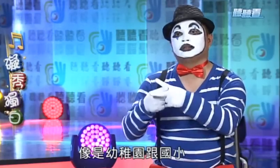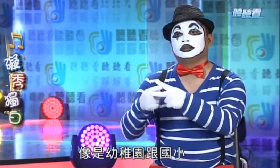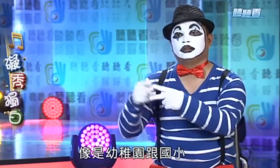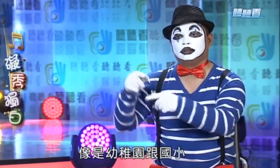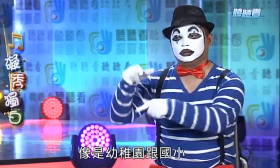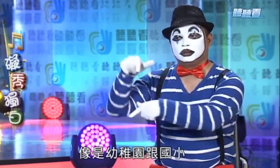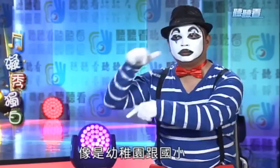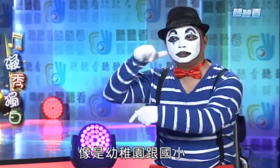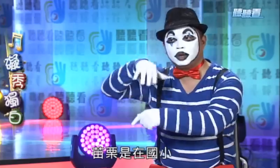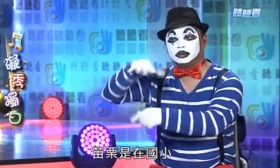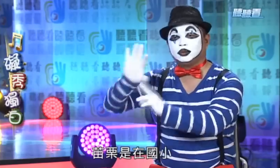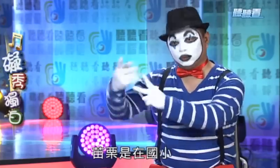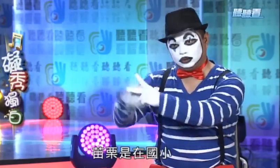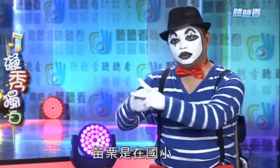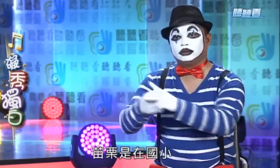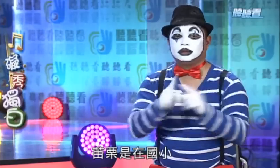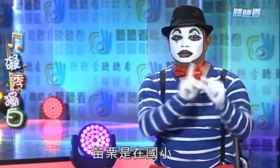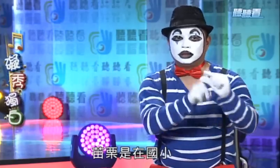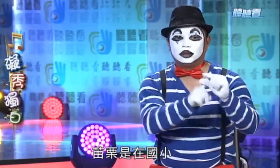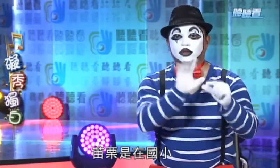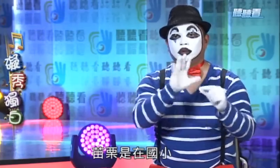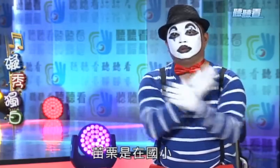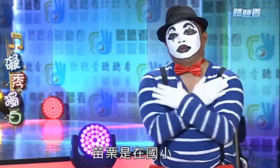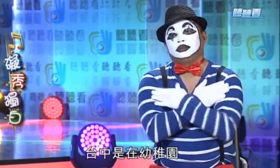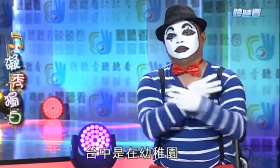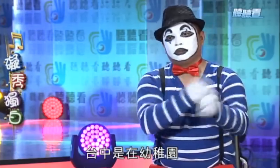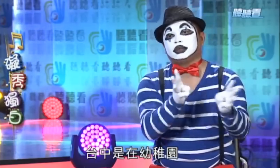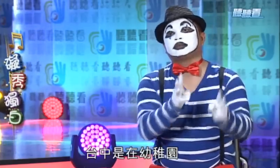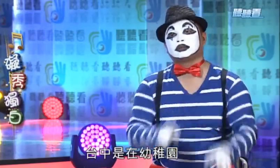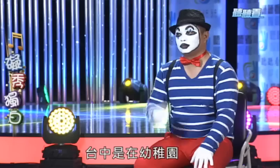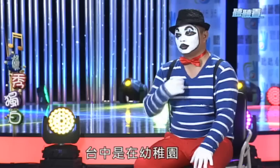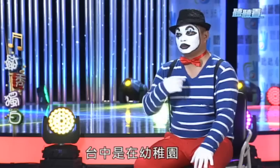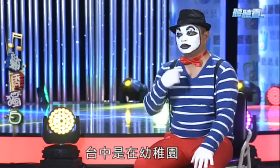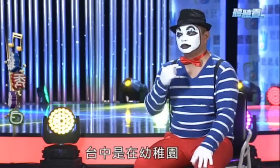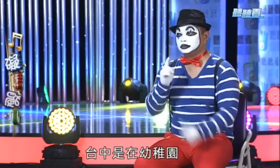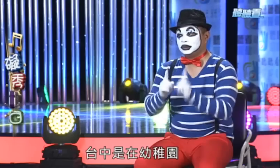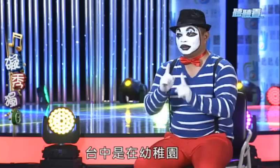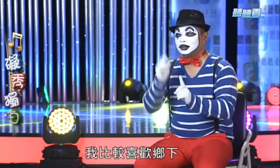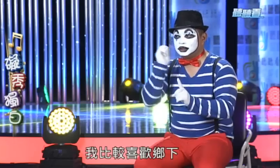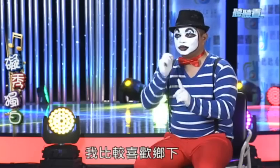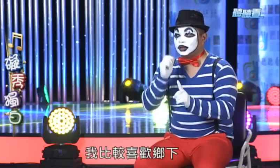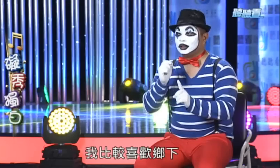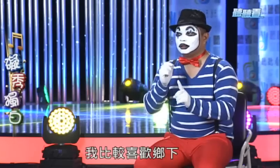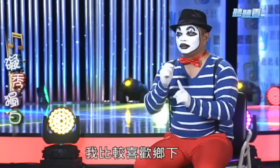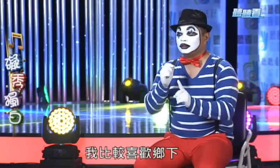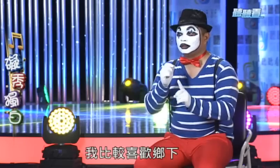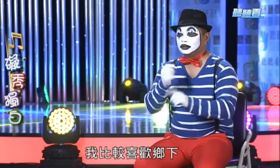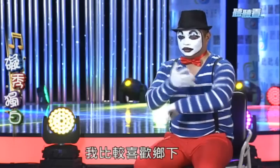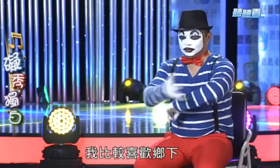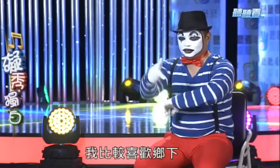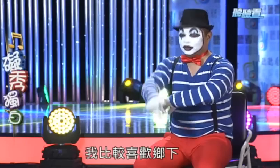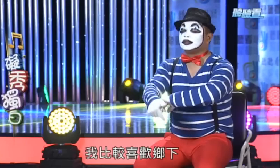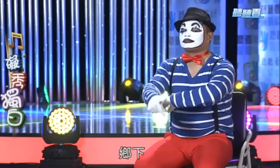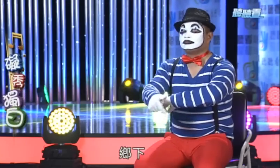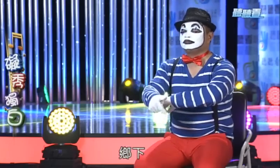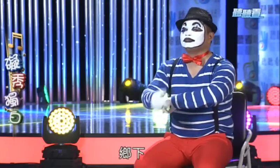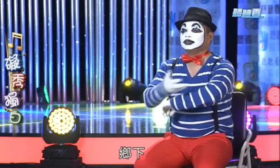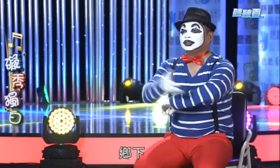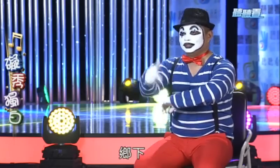小。苗栗是在国小，台中是在幼稚园。我比较喜欢乡下，尤